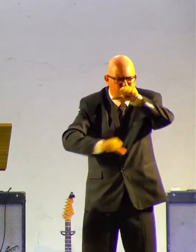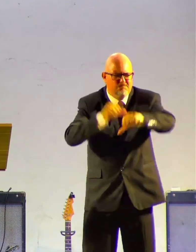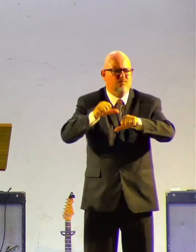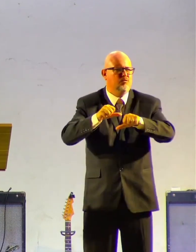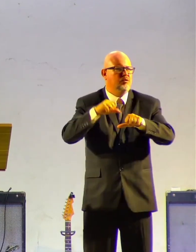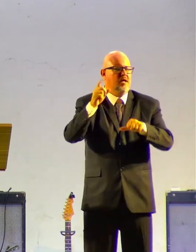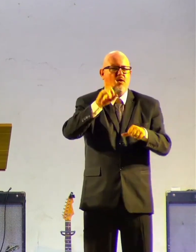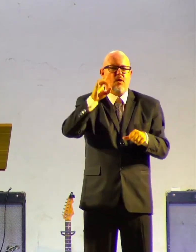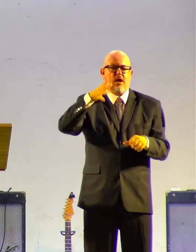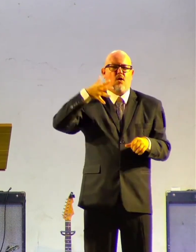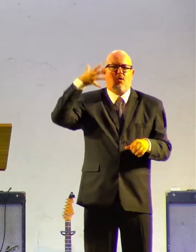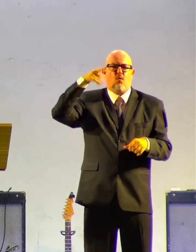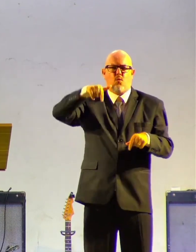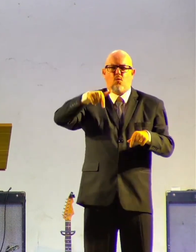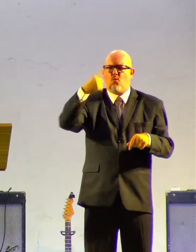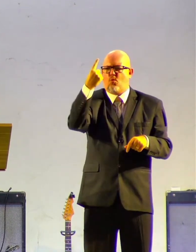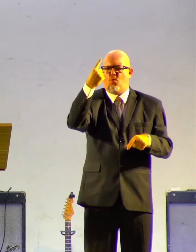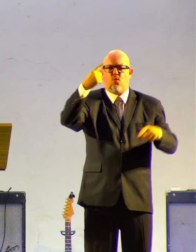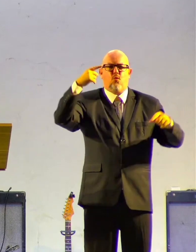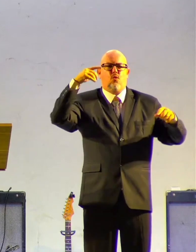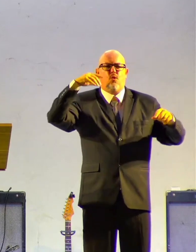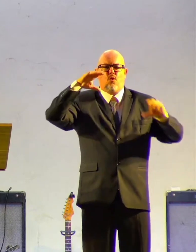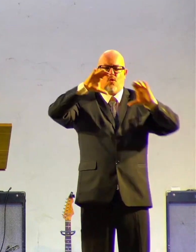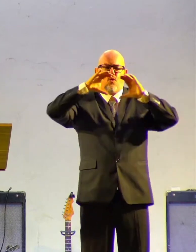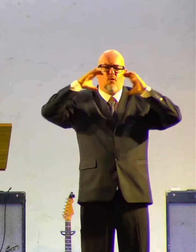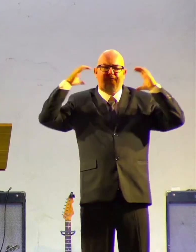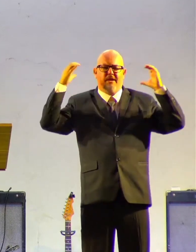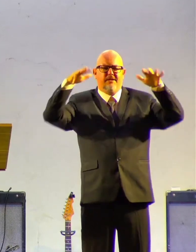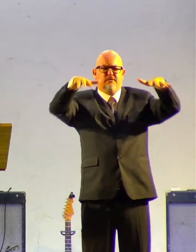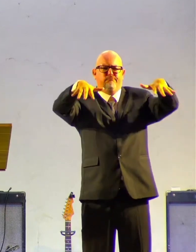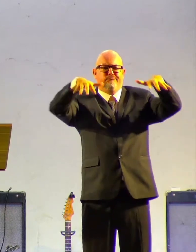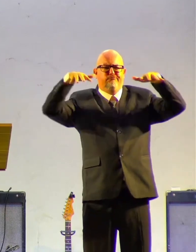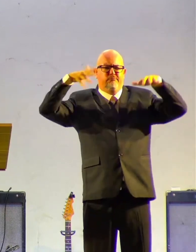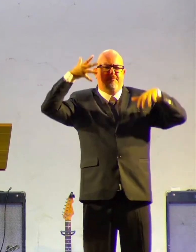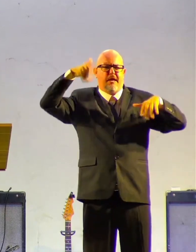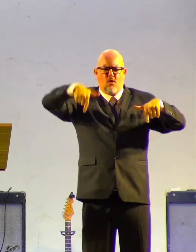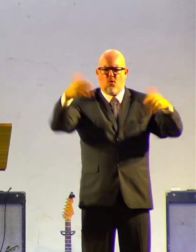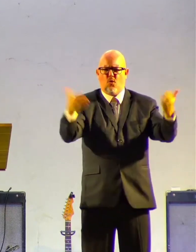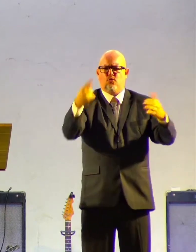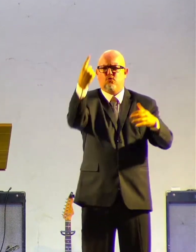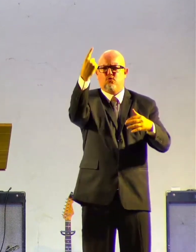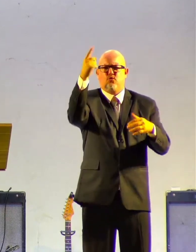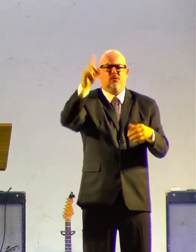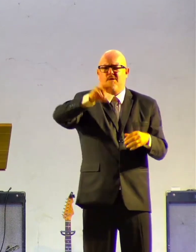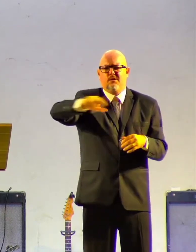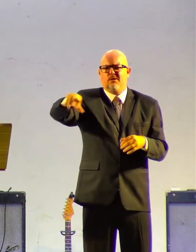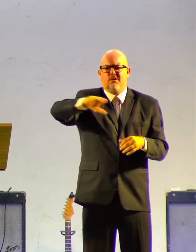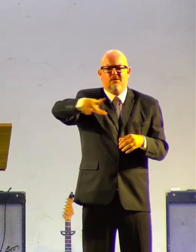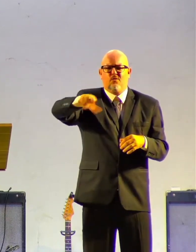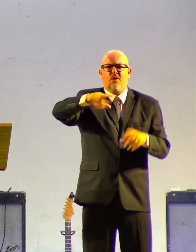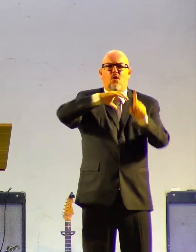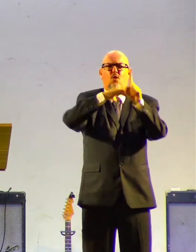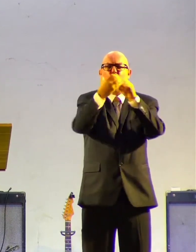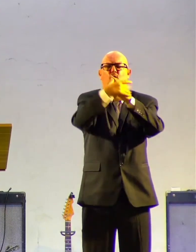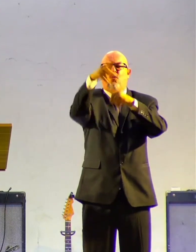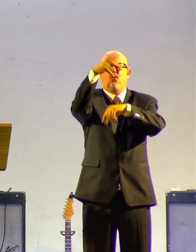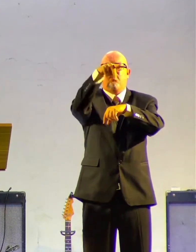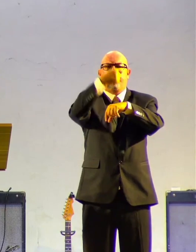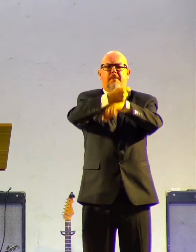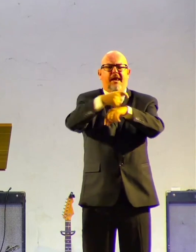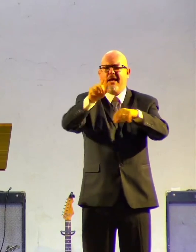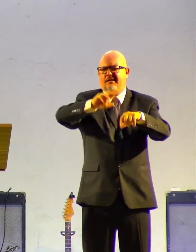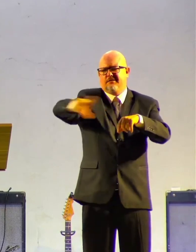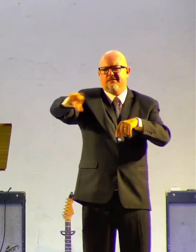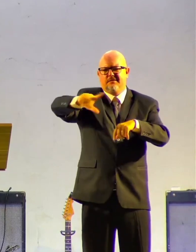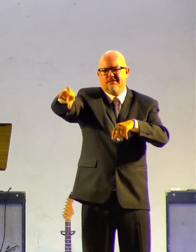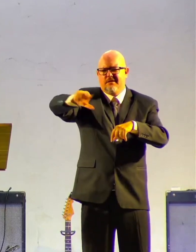não é uma conferência, não é um congresso, não é uma palestra, não é um culto na praça, não é